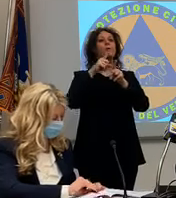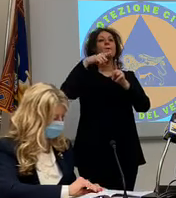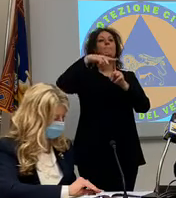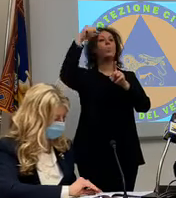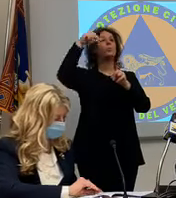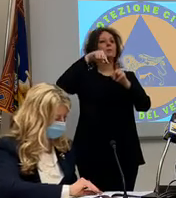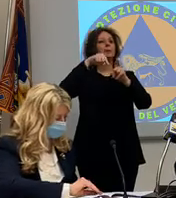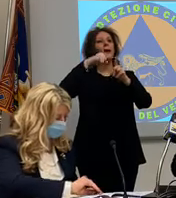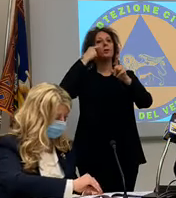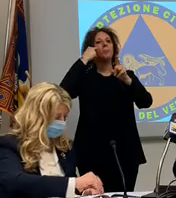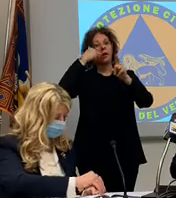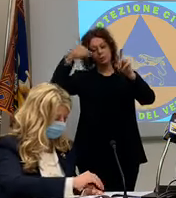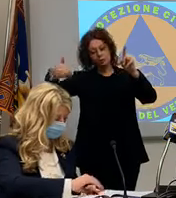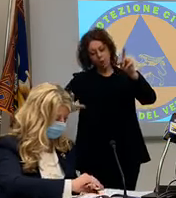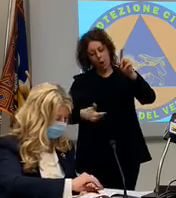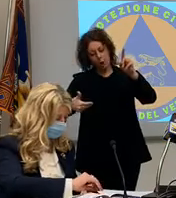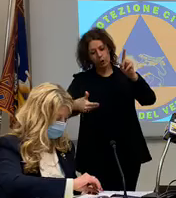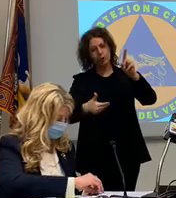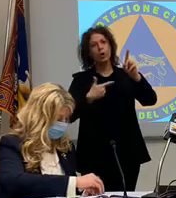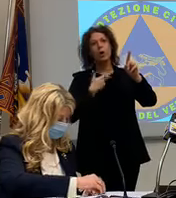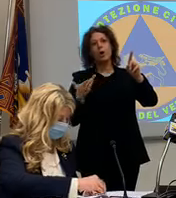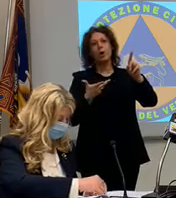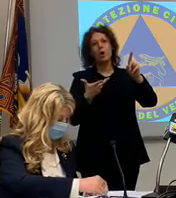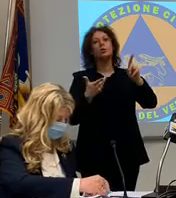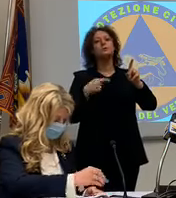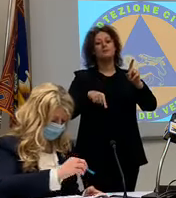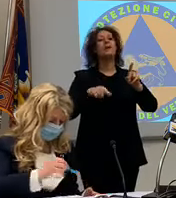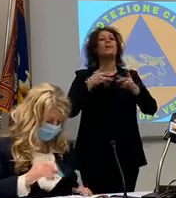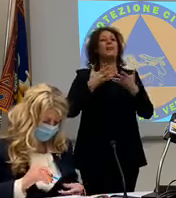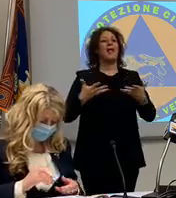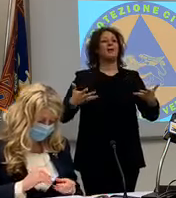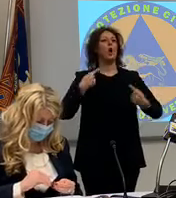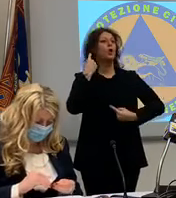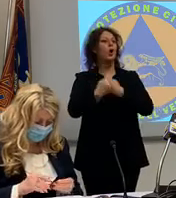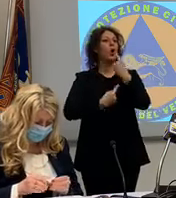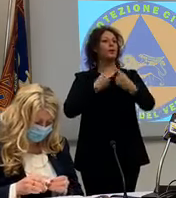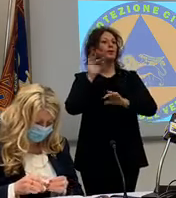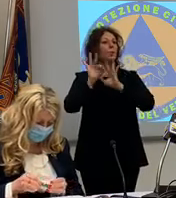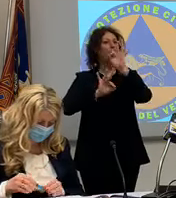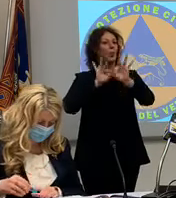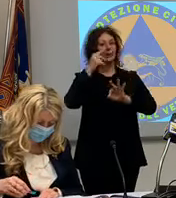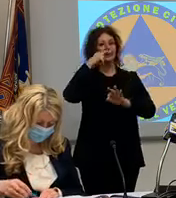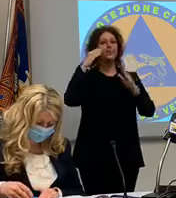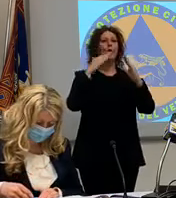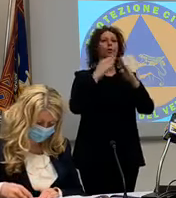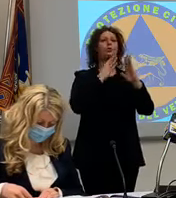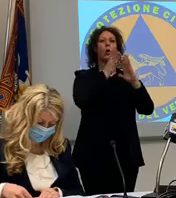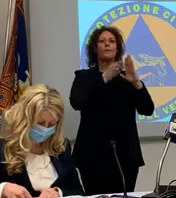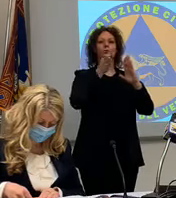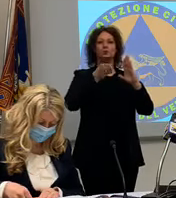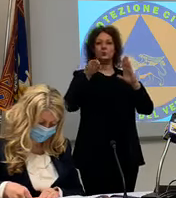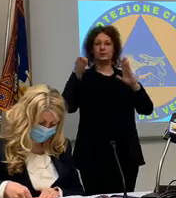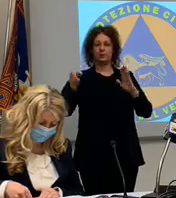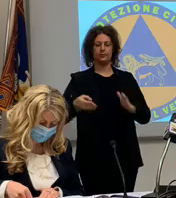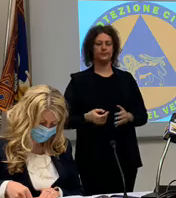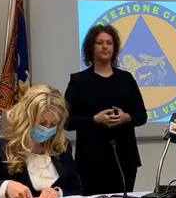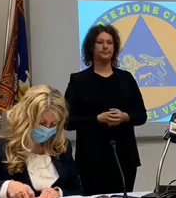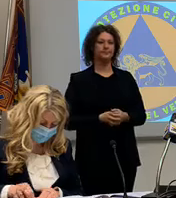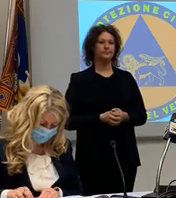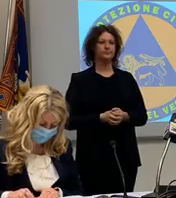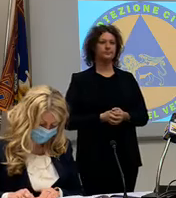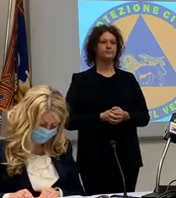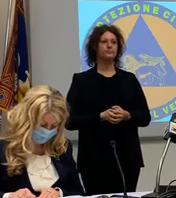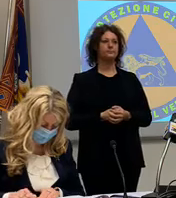dell'acqua che è tutto il territorio che continua con le cure domiciliari E allora Io ieri ho fatto